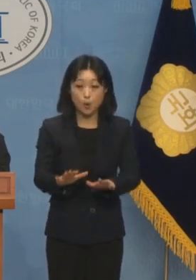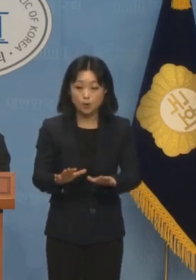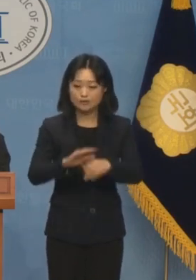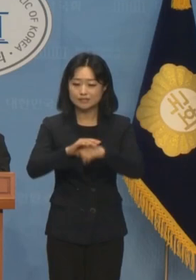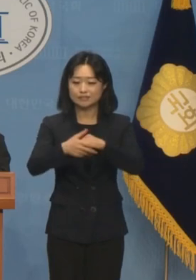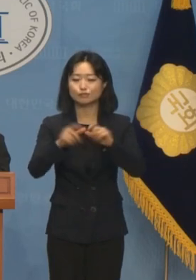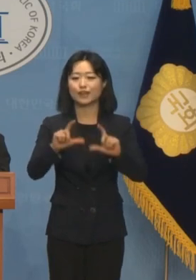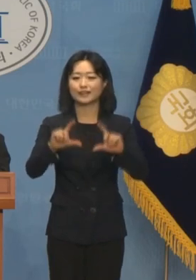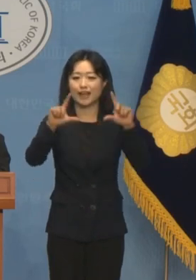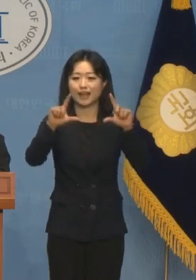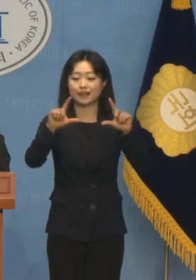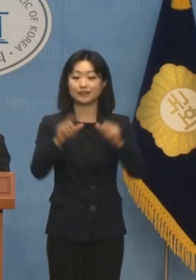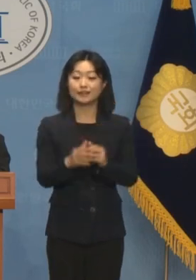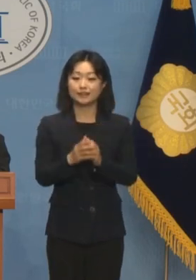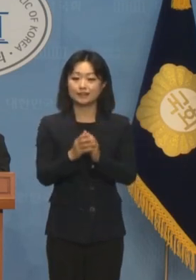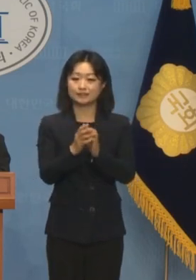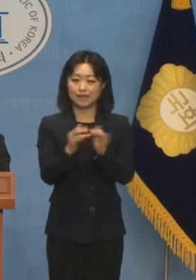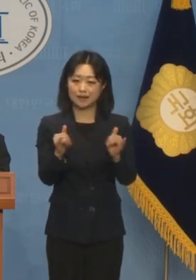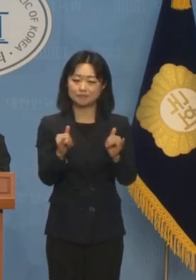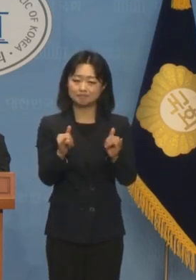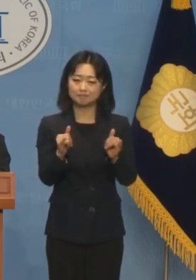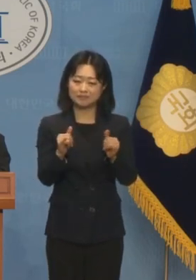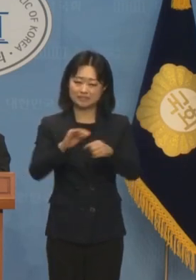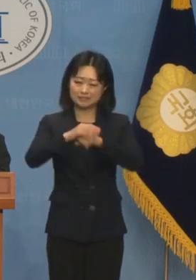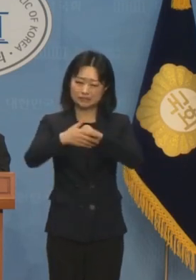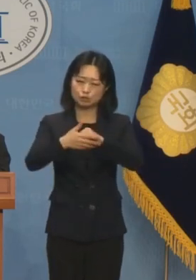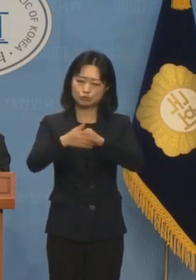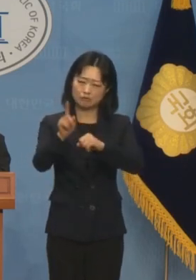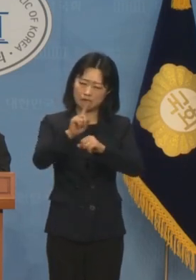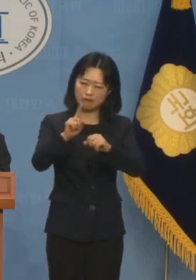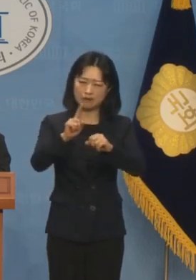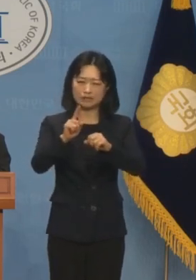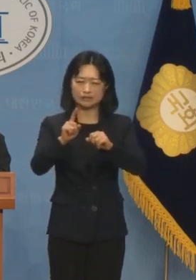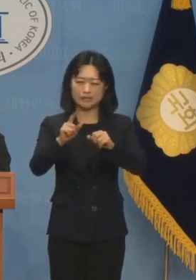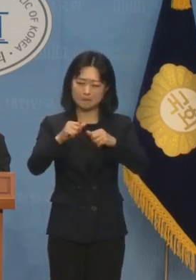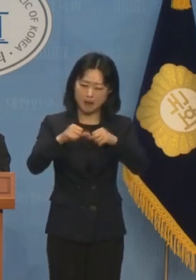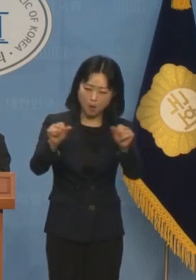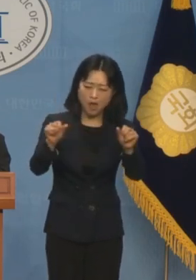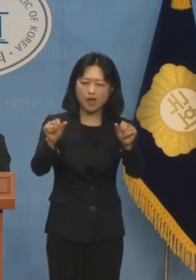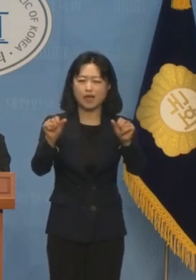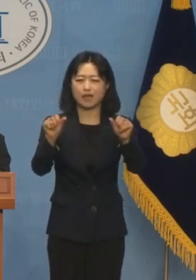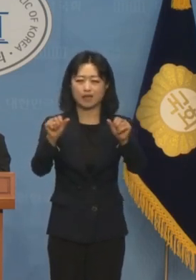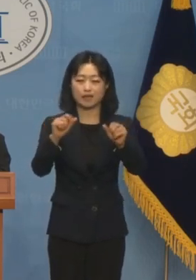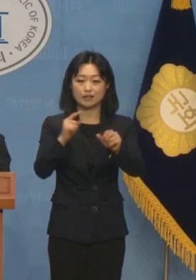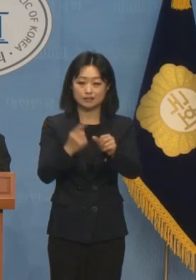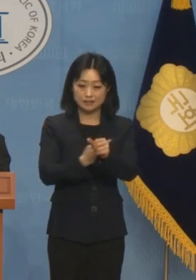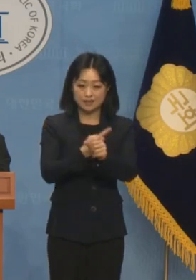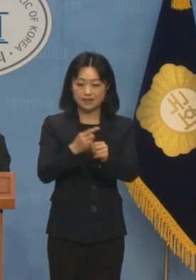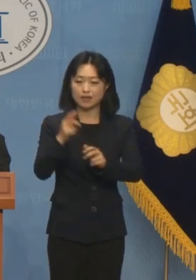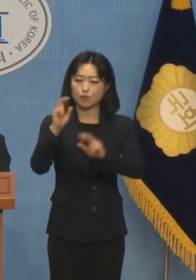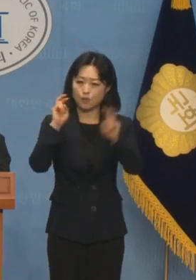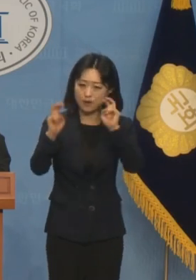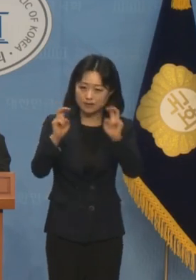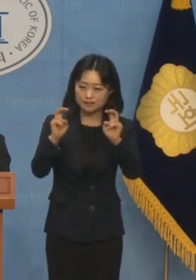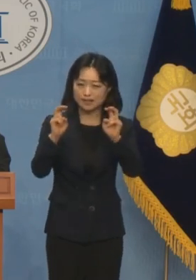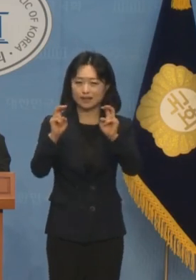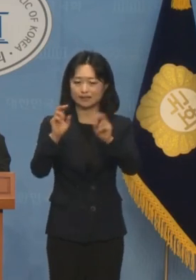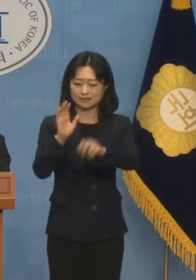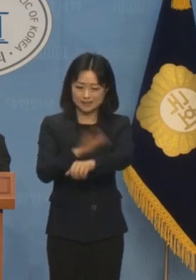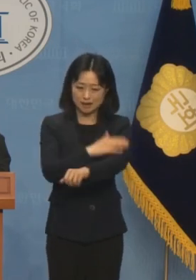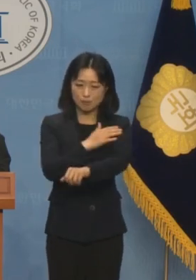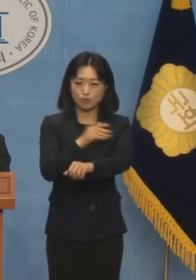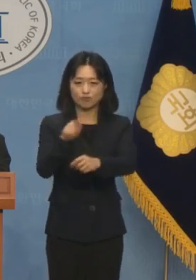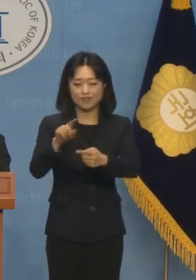날입니다. 인간의 환경 파괴에 대해 반성하고 기업의 사회적 책임과 환경을 개선하기